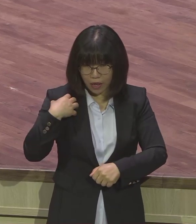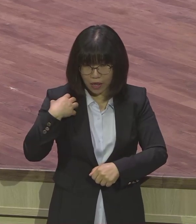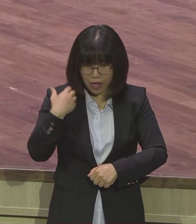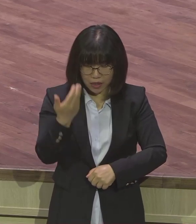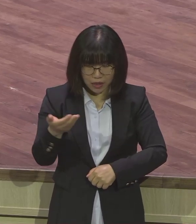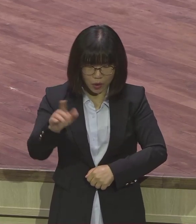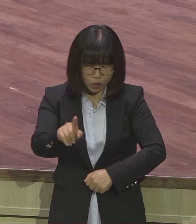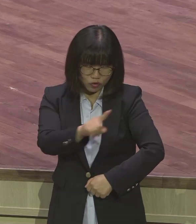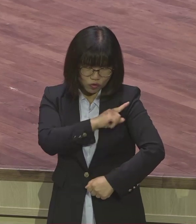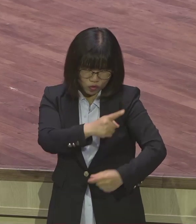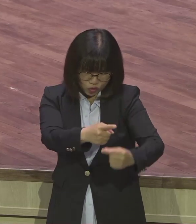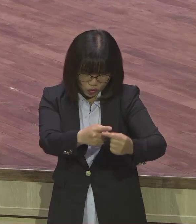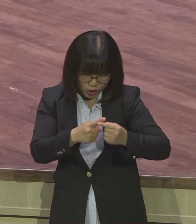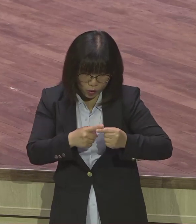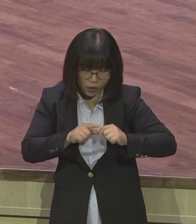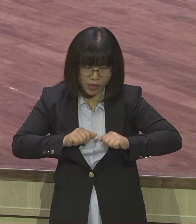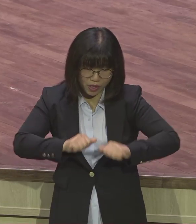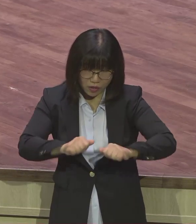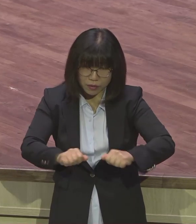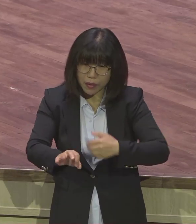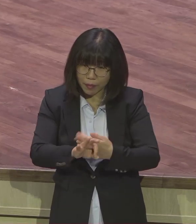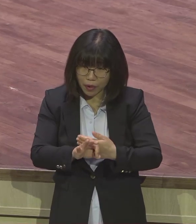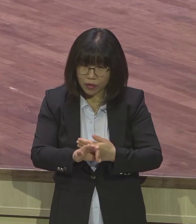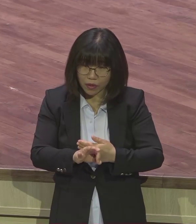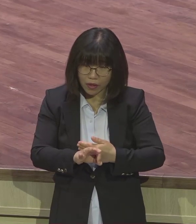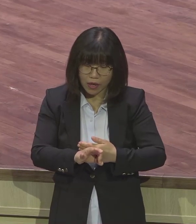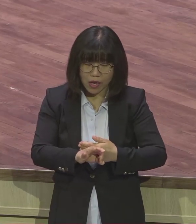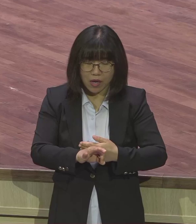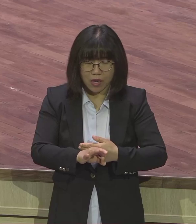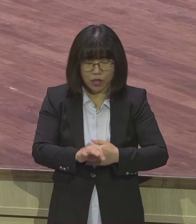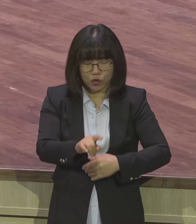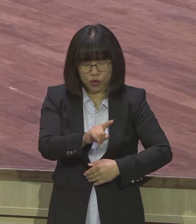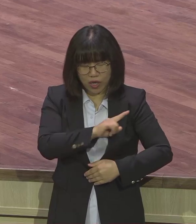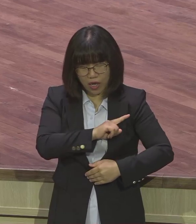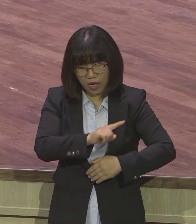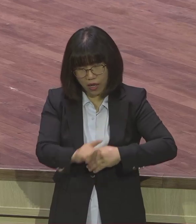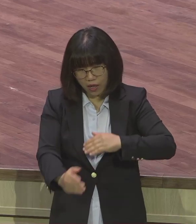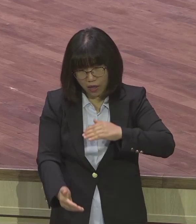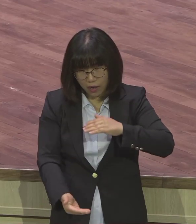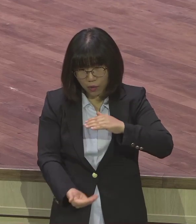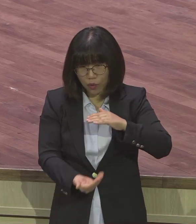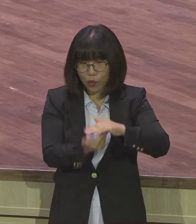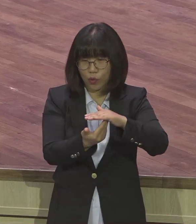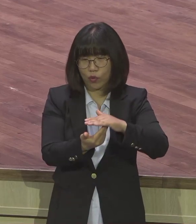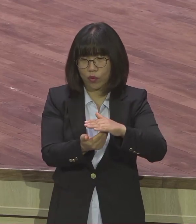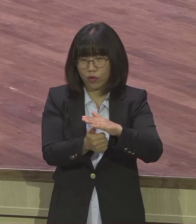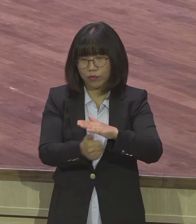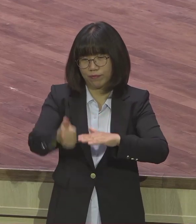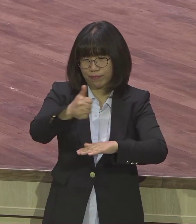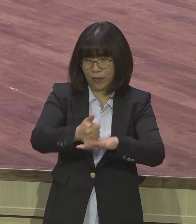워너메이커가 청소 하나 잘해갖고 백화점 왕까지 안 됐냐? 맡겨준 거 최선을 다.